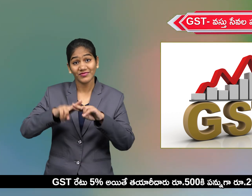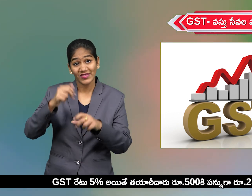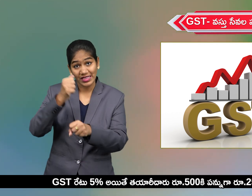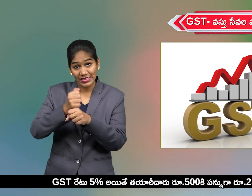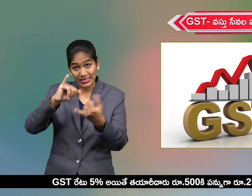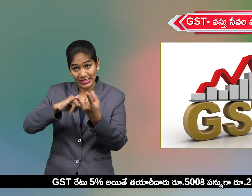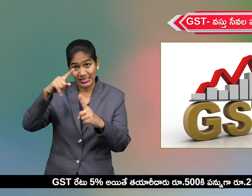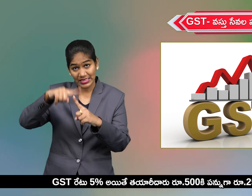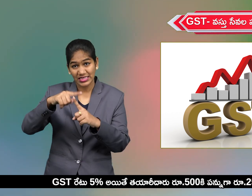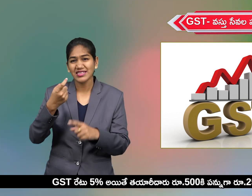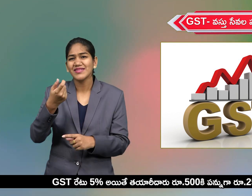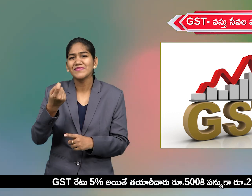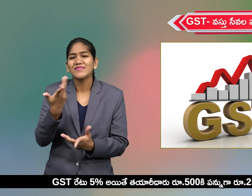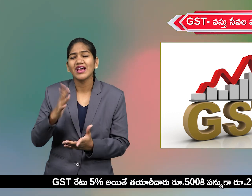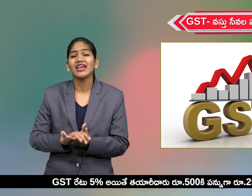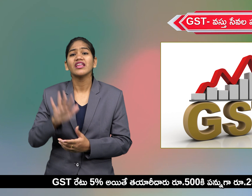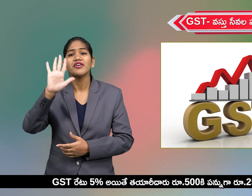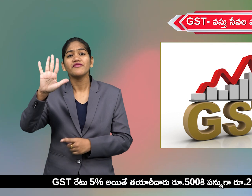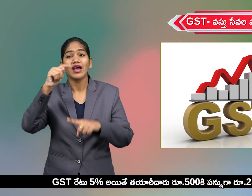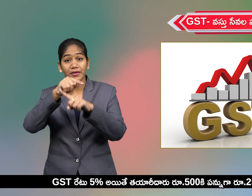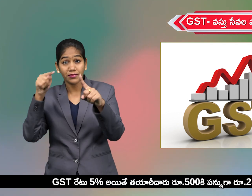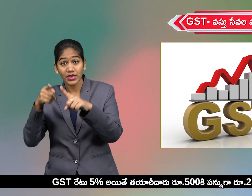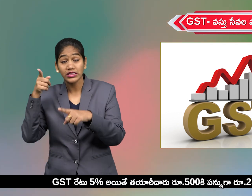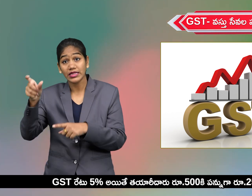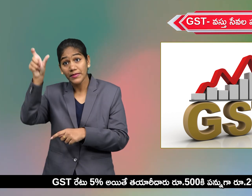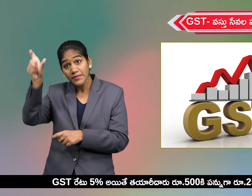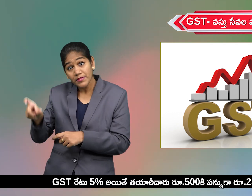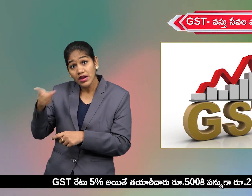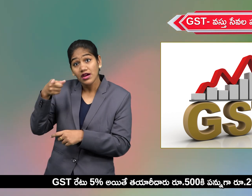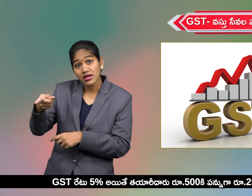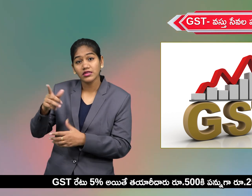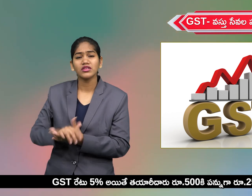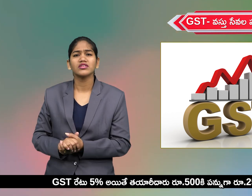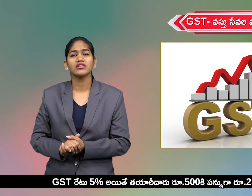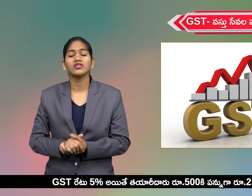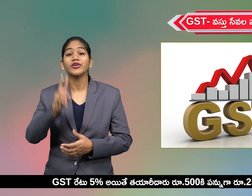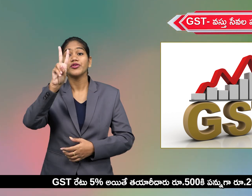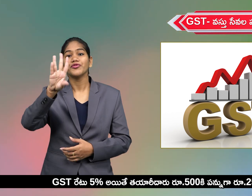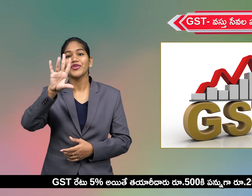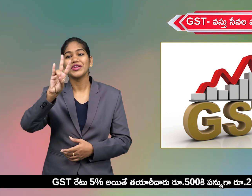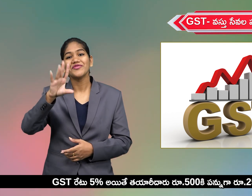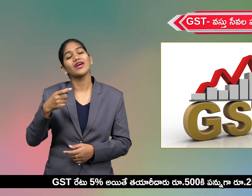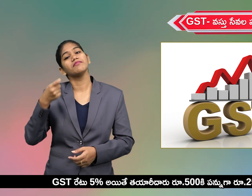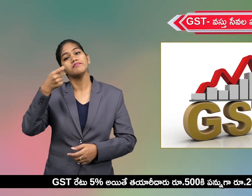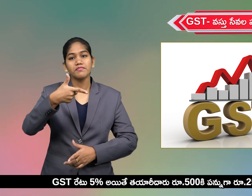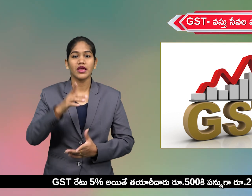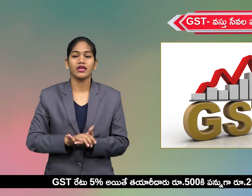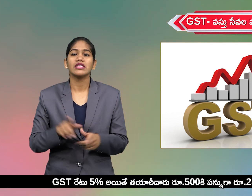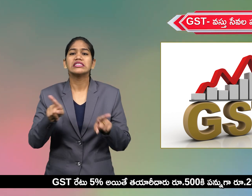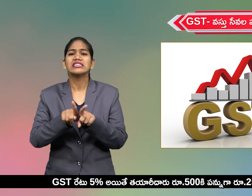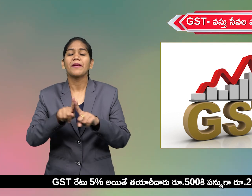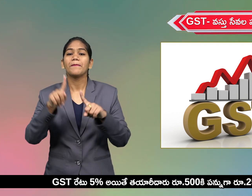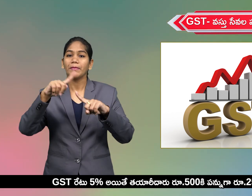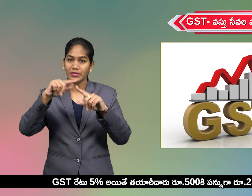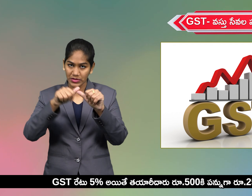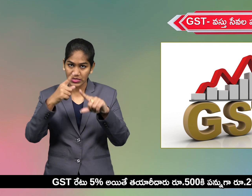జీఎస్టీ రేటు 5% అయితే తయారీదారు ₹500కి పన్నుగా ₹25